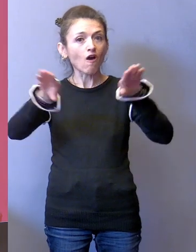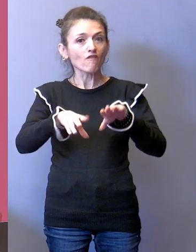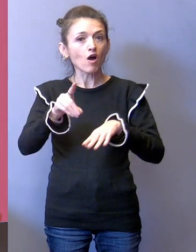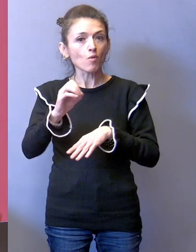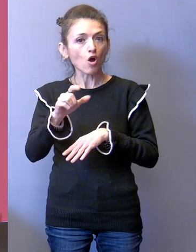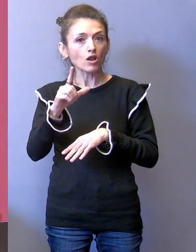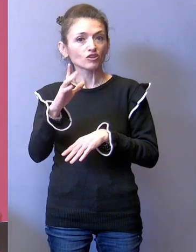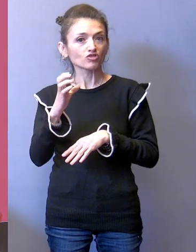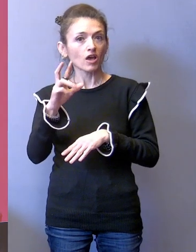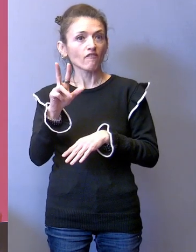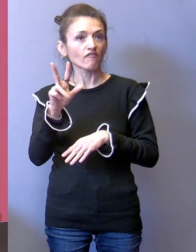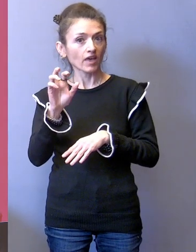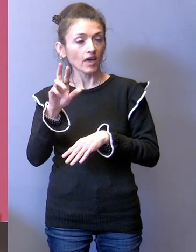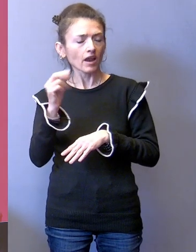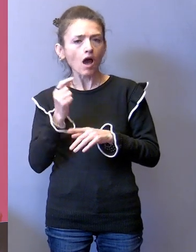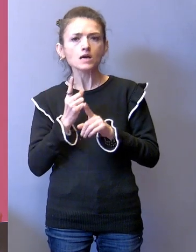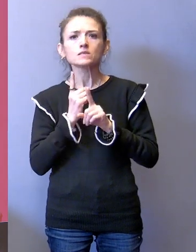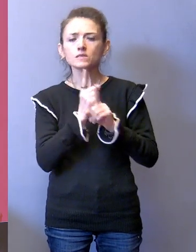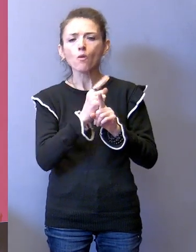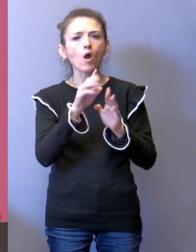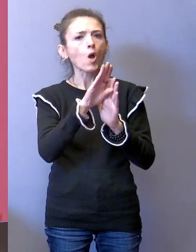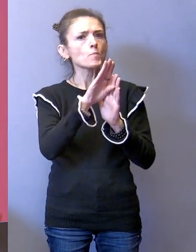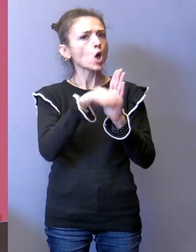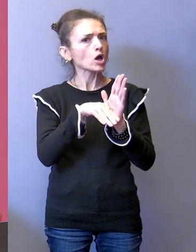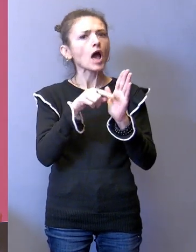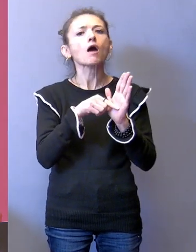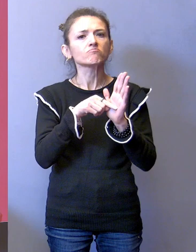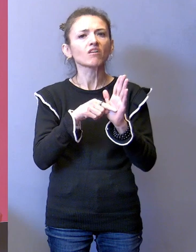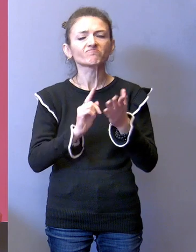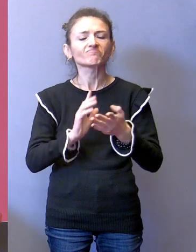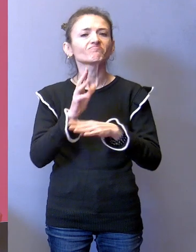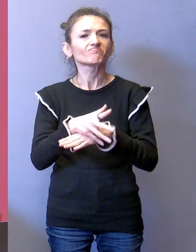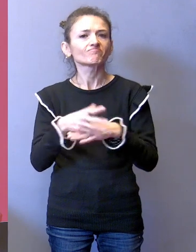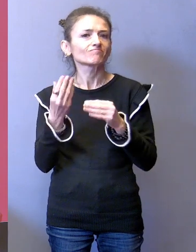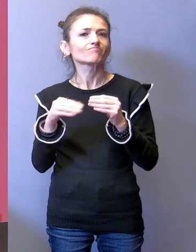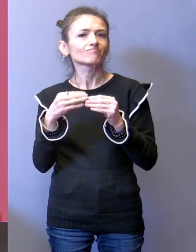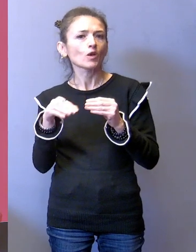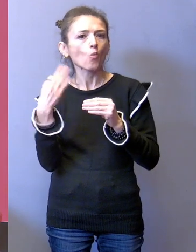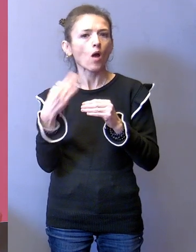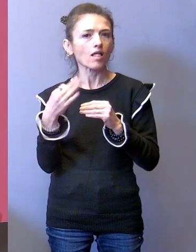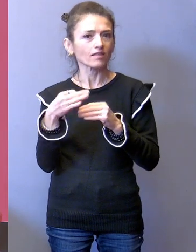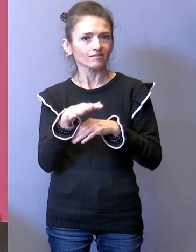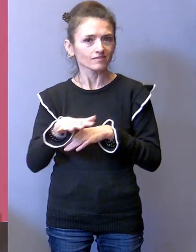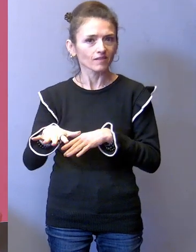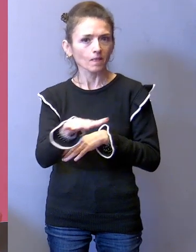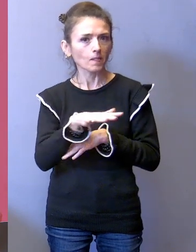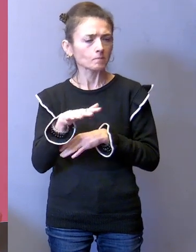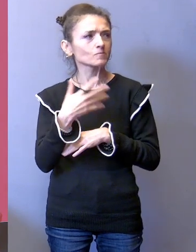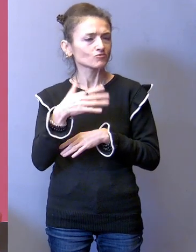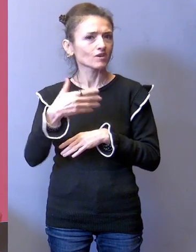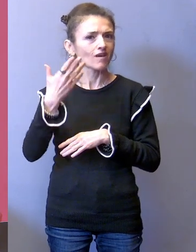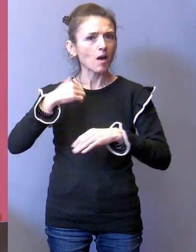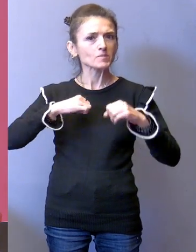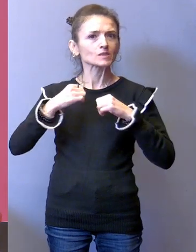come da programma così come l'amministrazione ha promesso concludo con